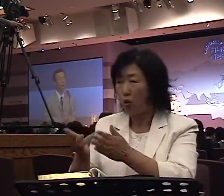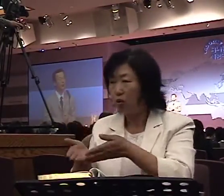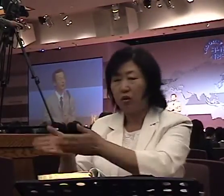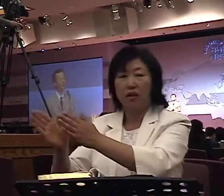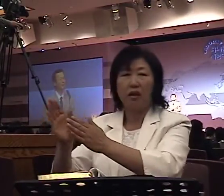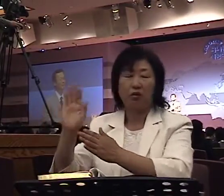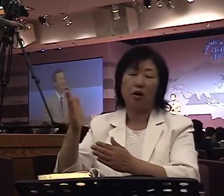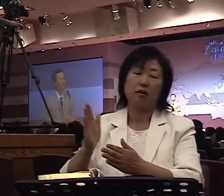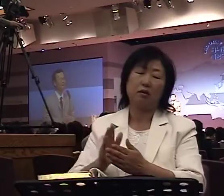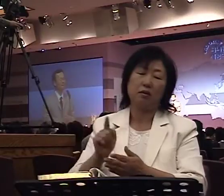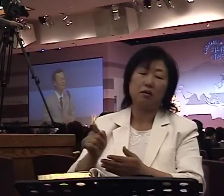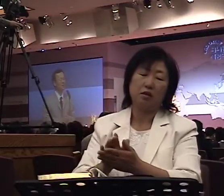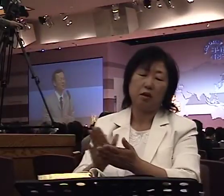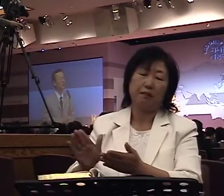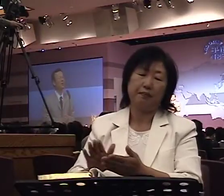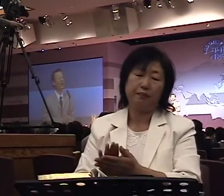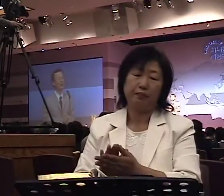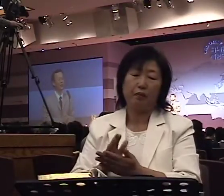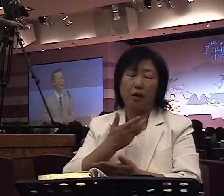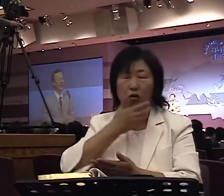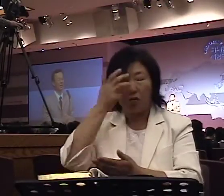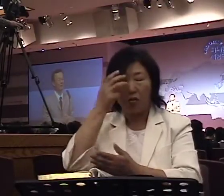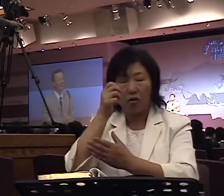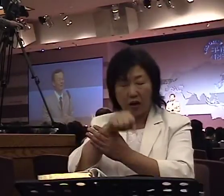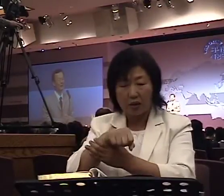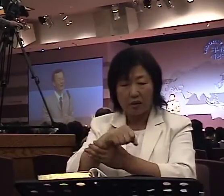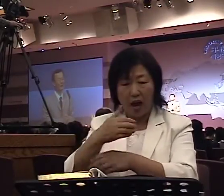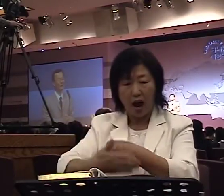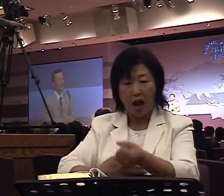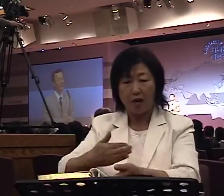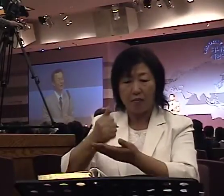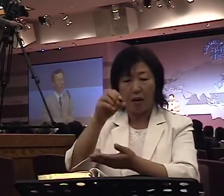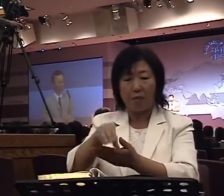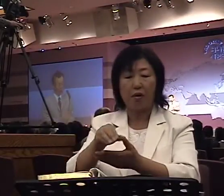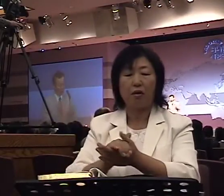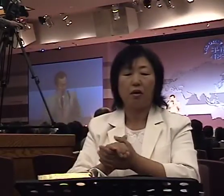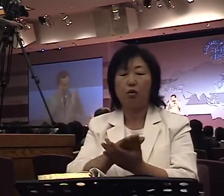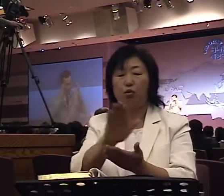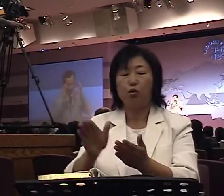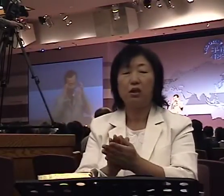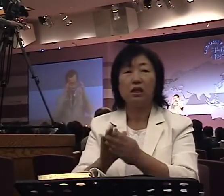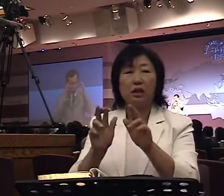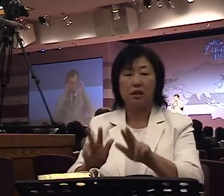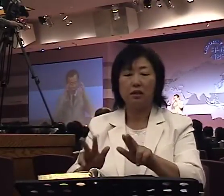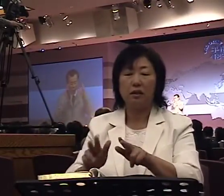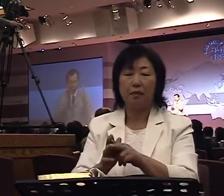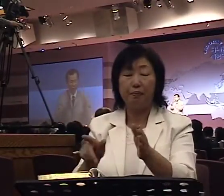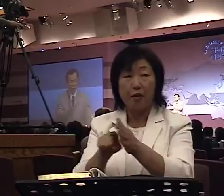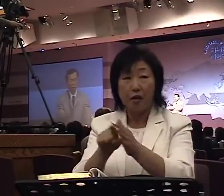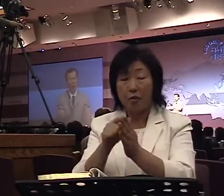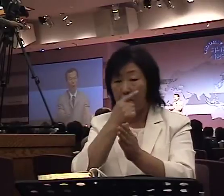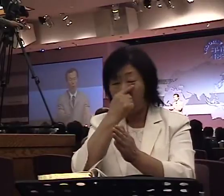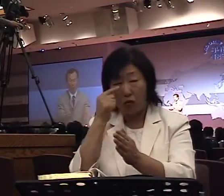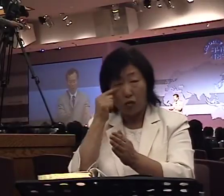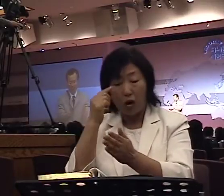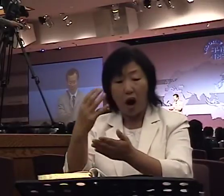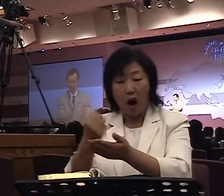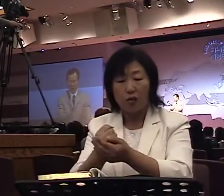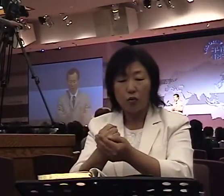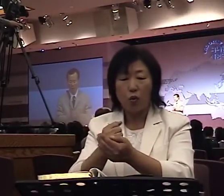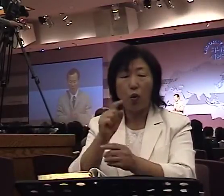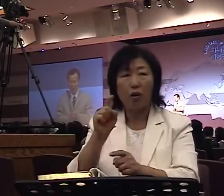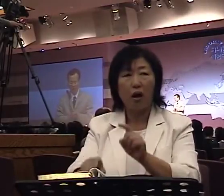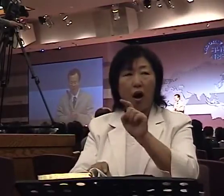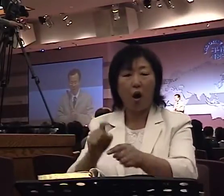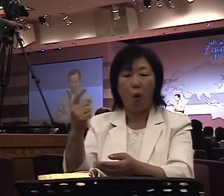하는 것입니다. 꿈을 허락하신 하나님 앞에 우리가 이제 믿음의 눈을 가지고 나오라고